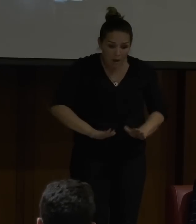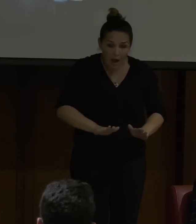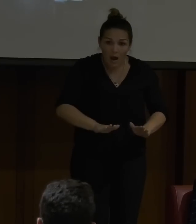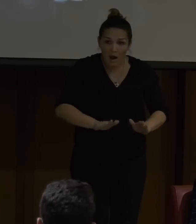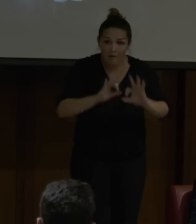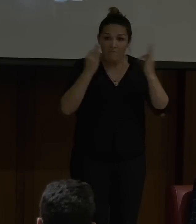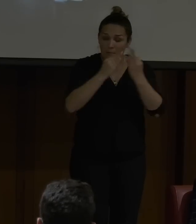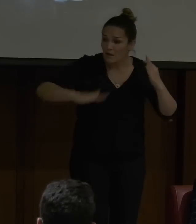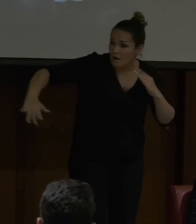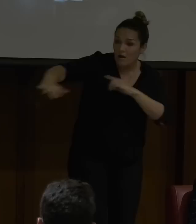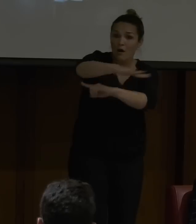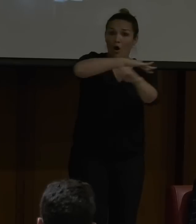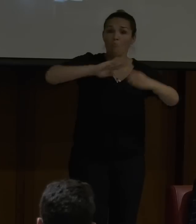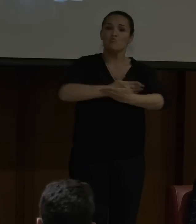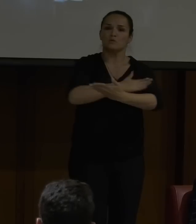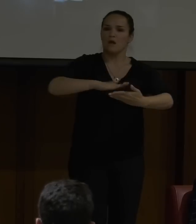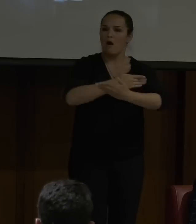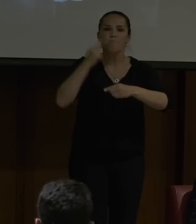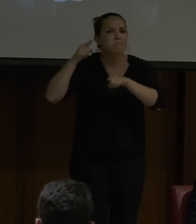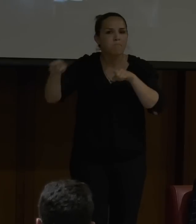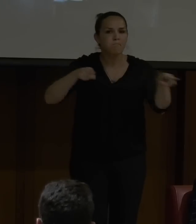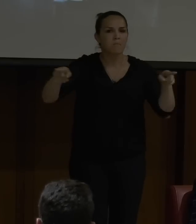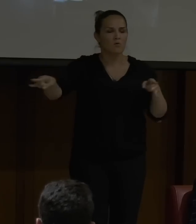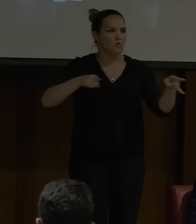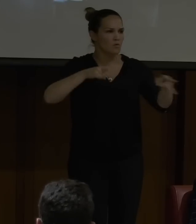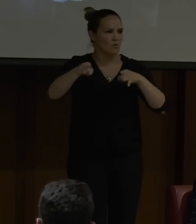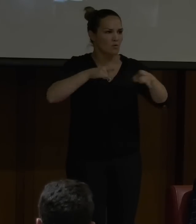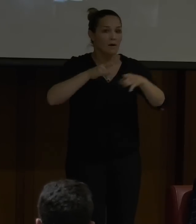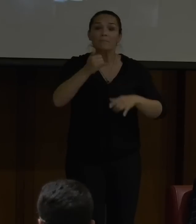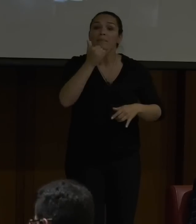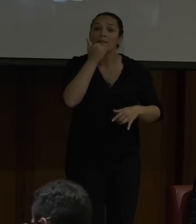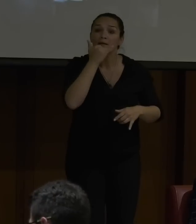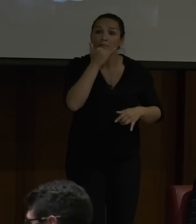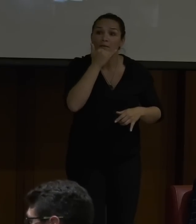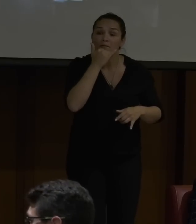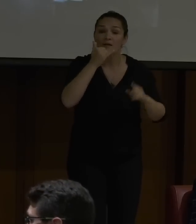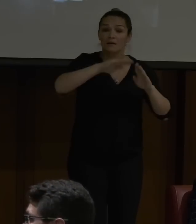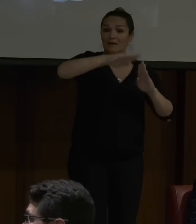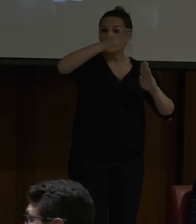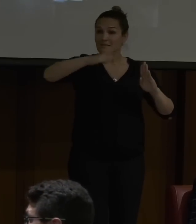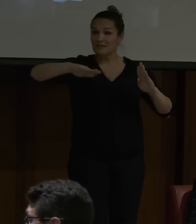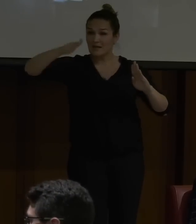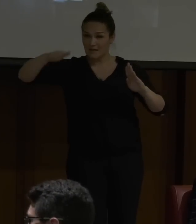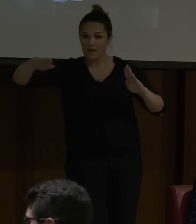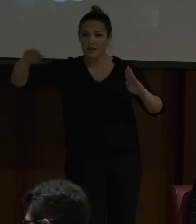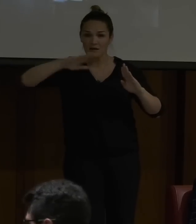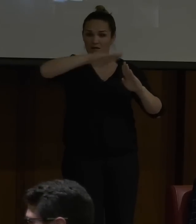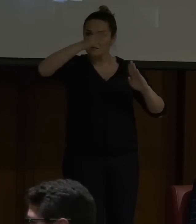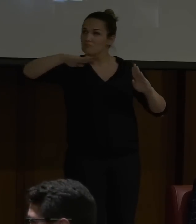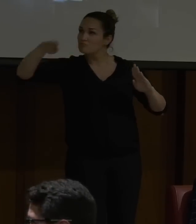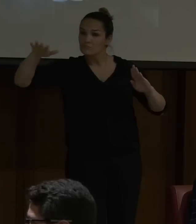mi papá era músico. ¿Por qué? Los músicos. Alto Pino o la Sierra de los Britos, Ajá.